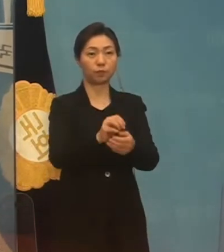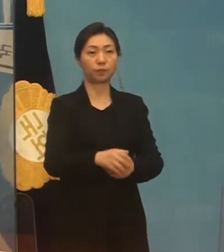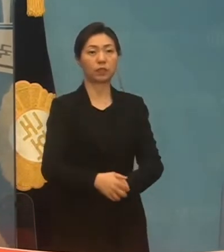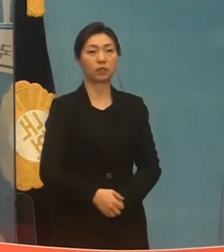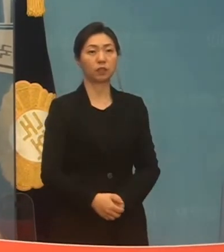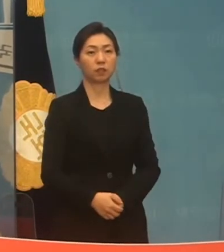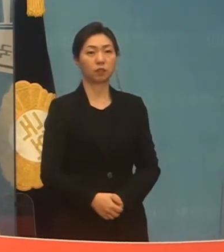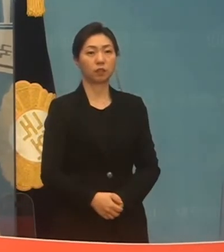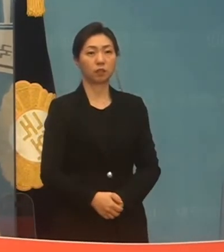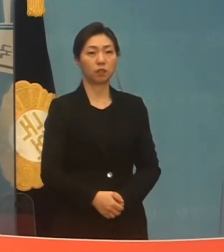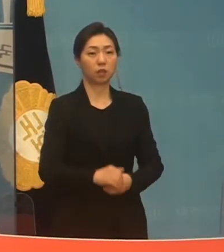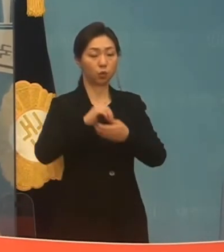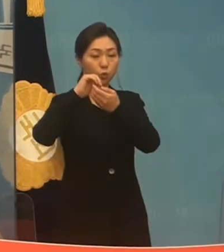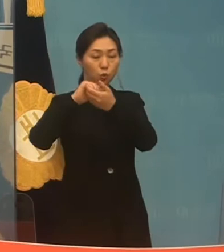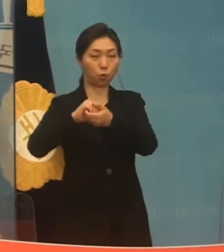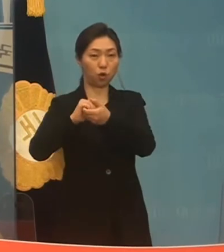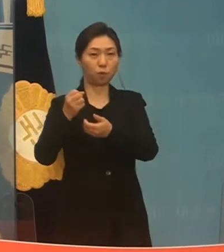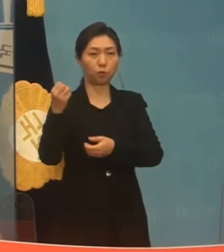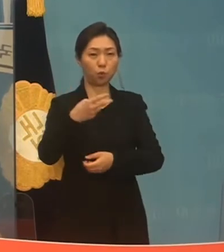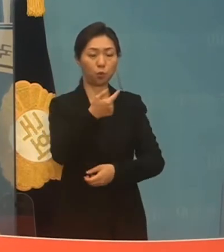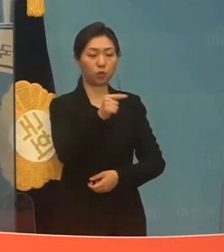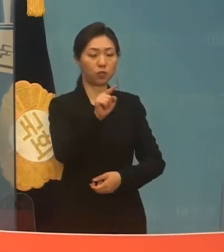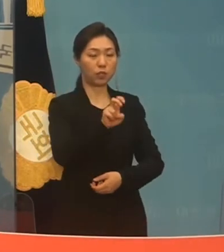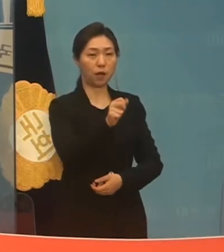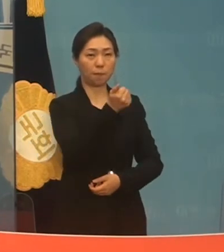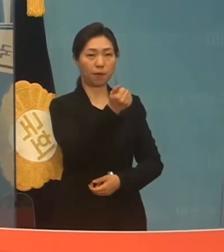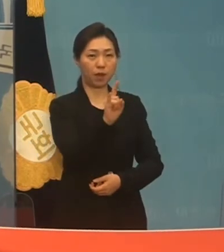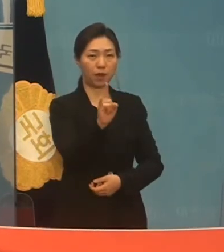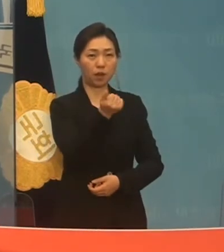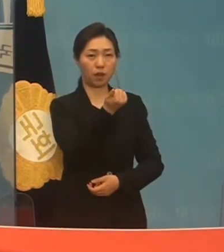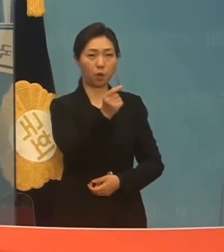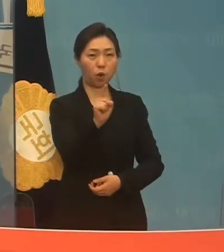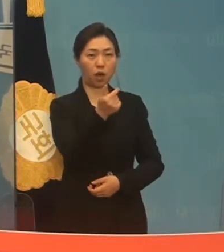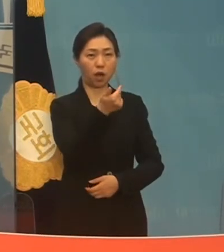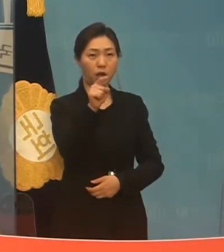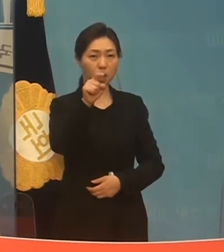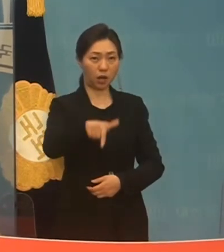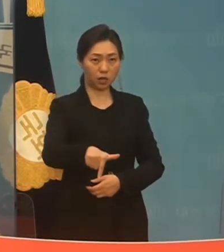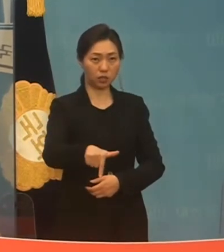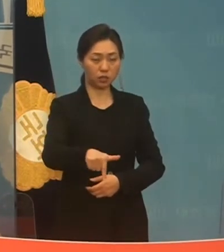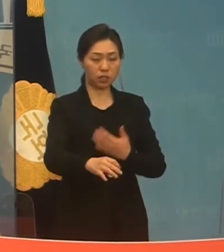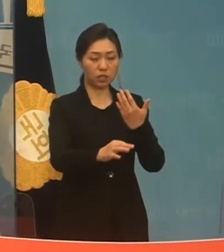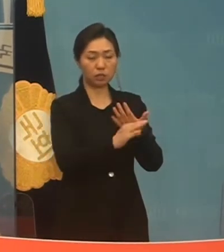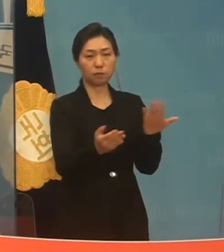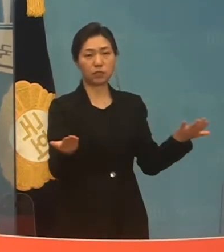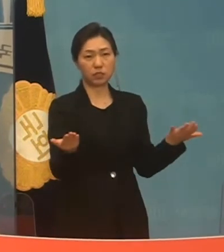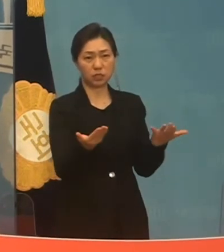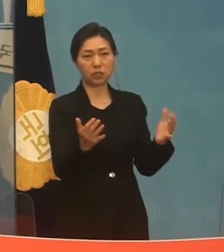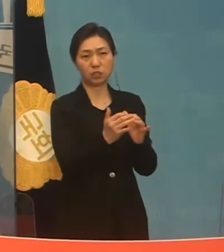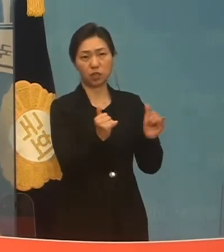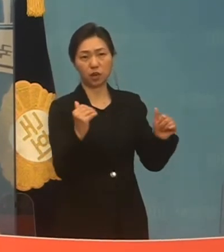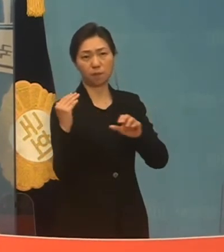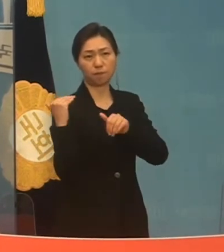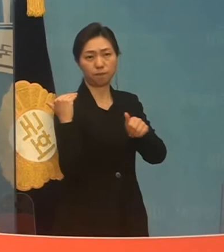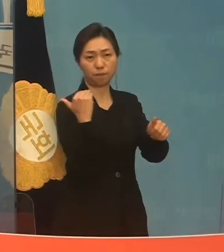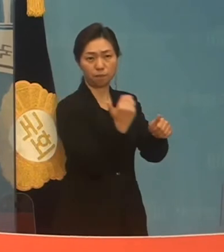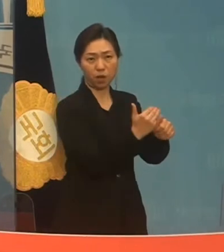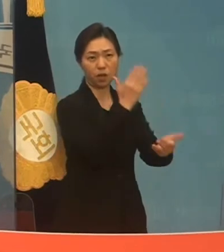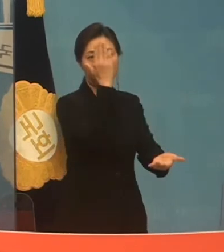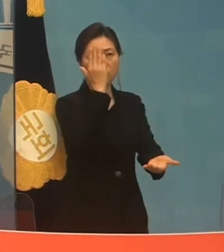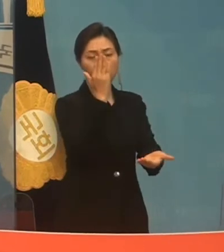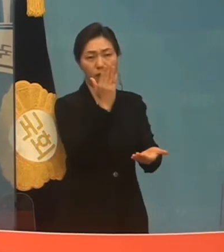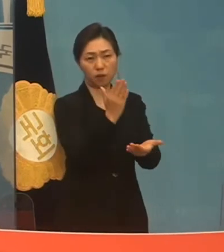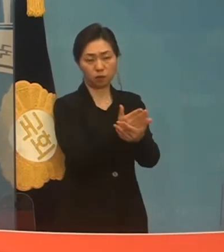농협과 남해학은 지금 당장 비정규직 노동자의 집단 대량 해고를 처리하고